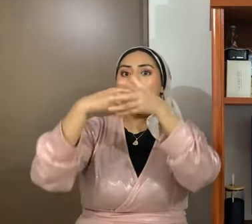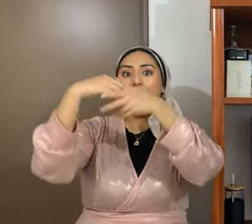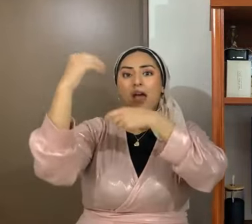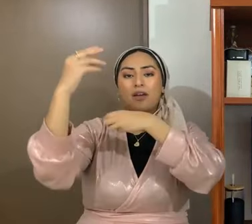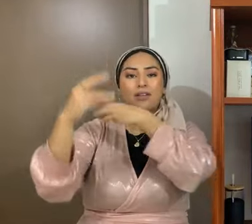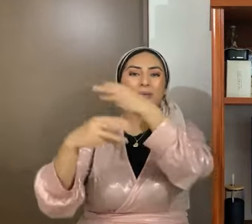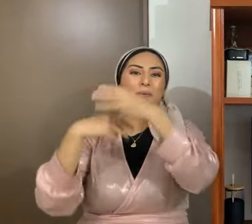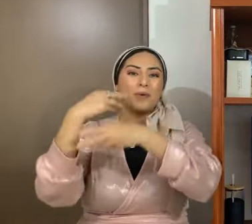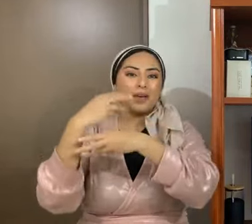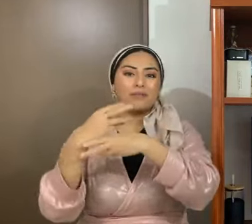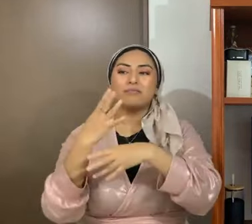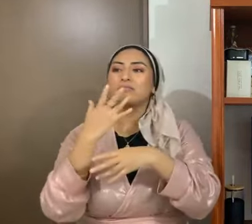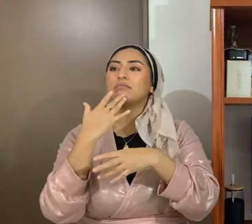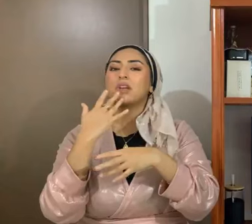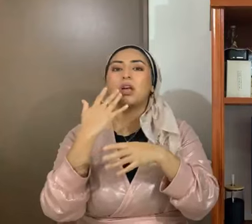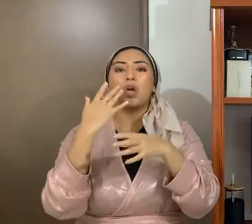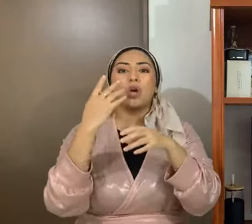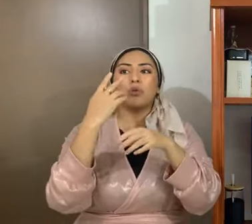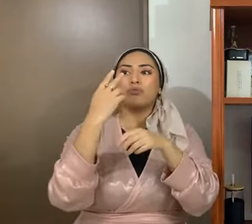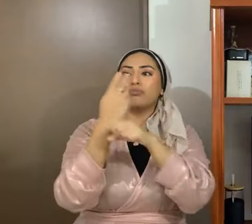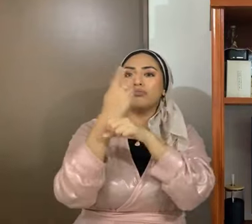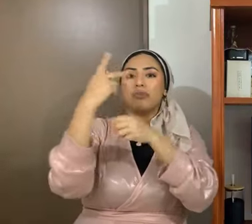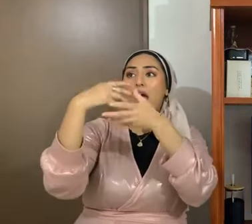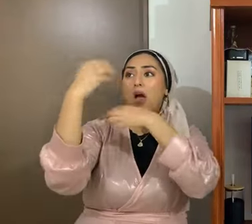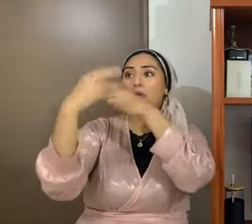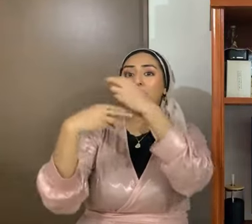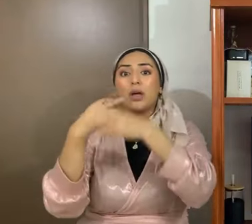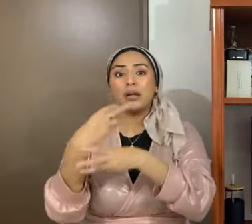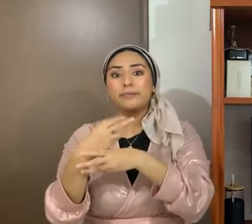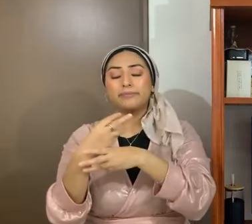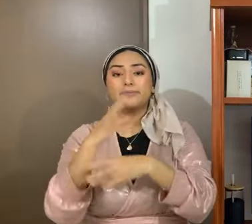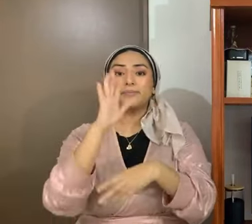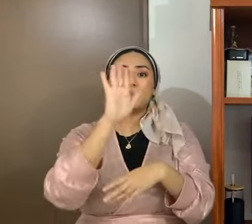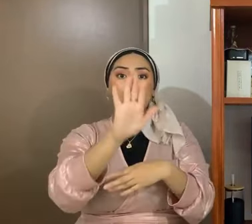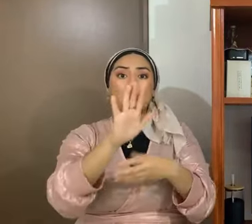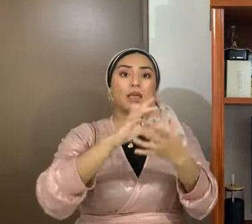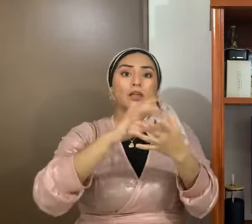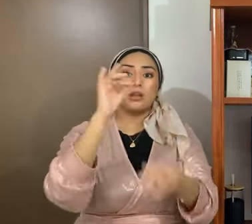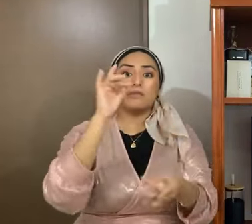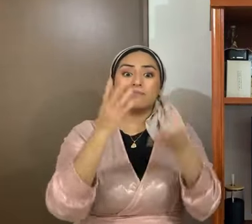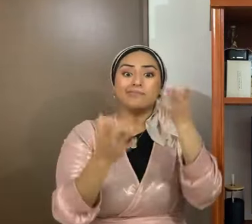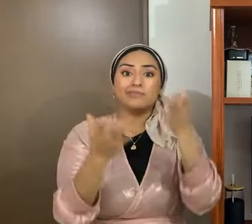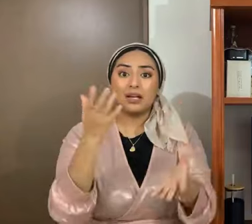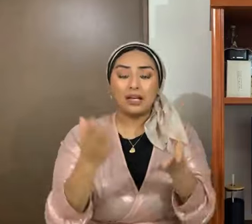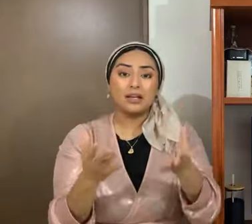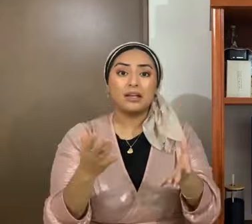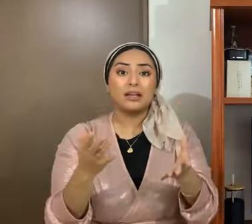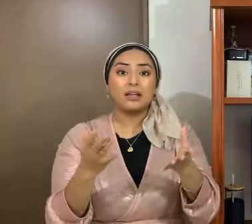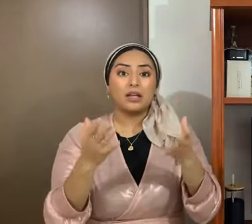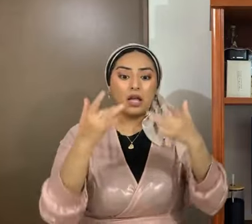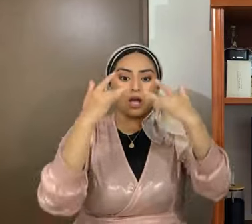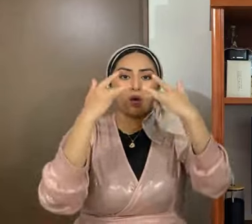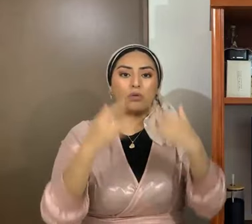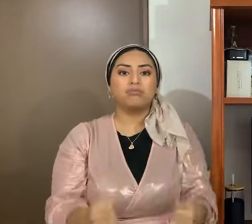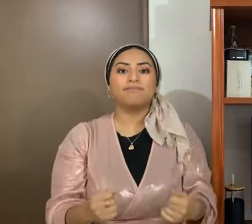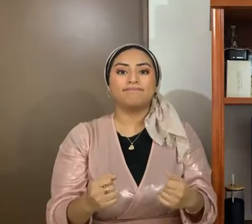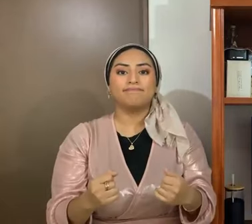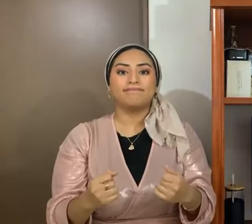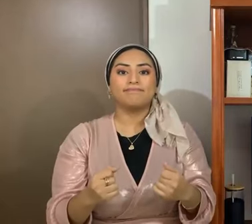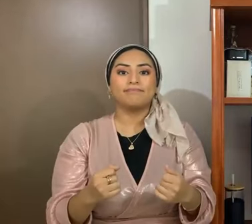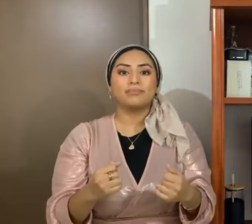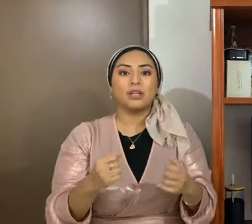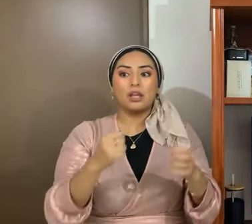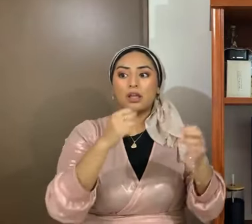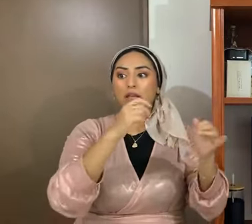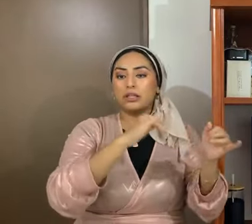del mundo, los colores que se van usando de moda, entonces tu alma es muy probable que esté desnuda o semidesnuda,